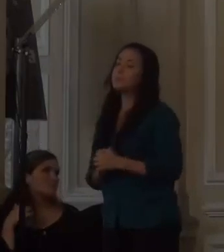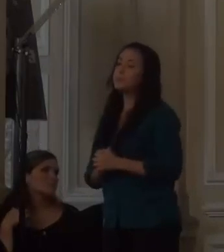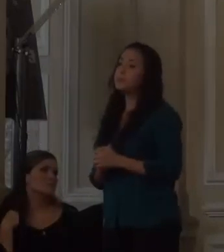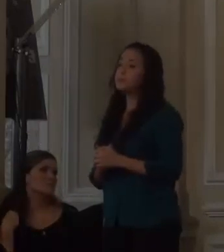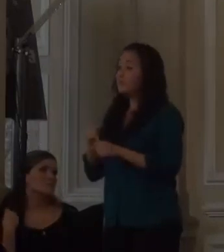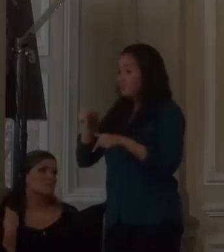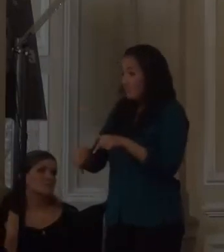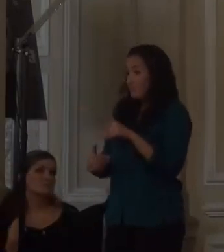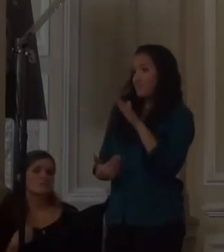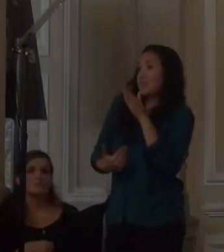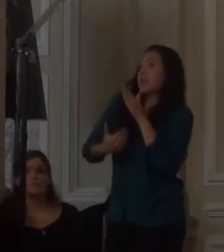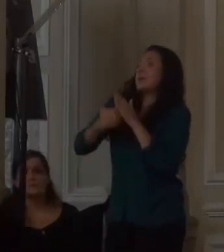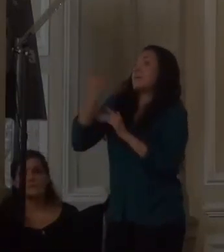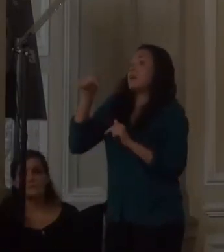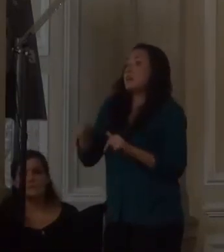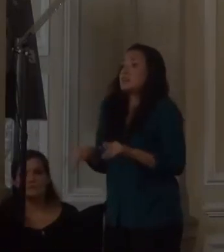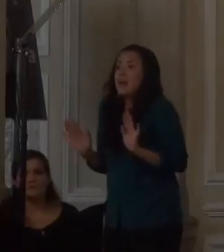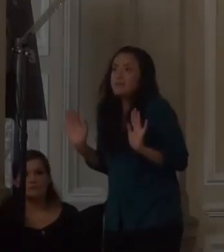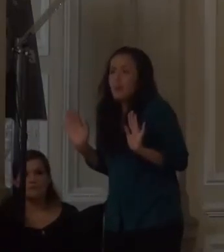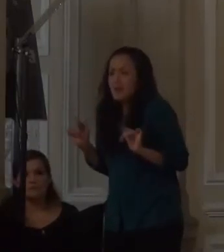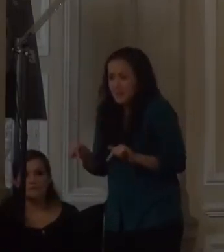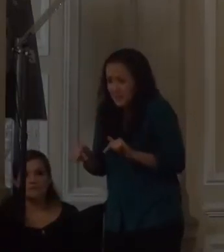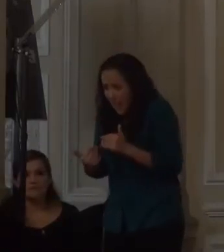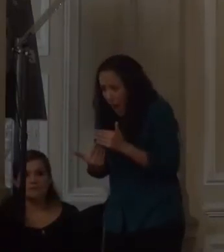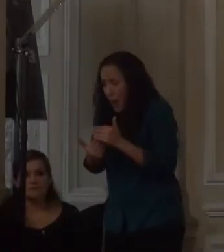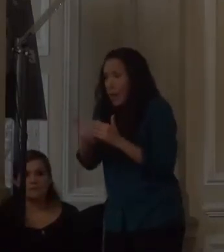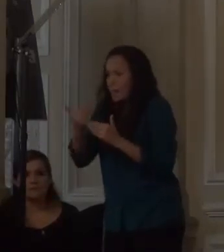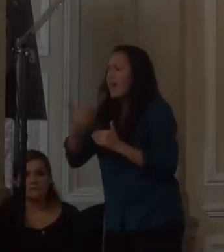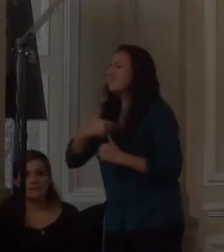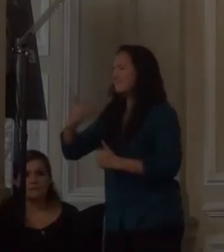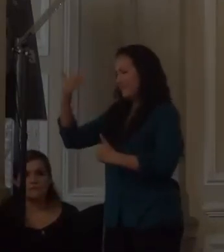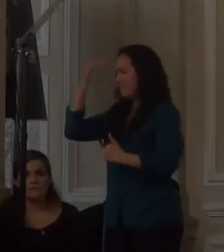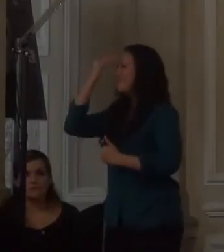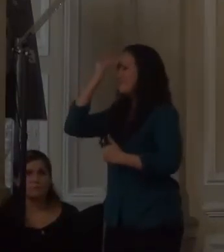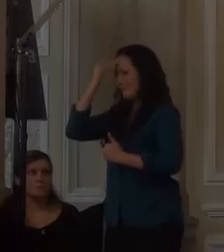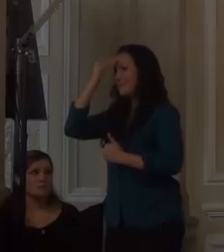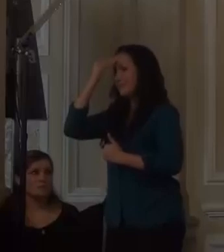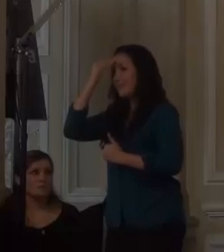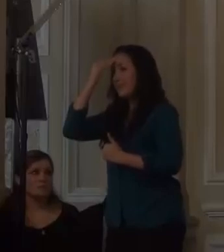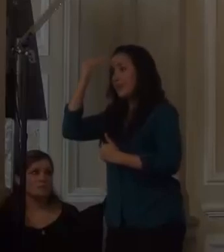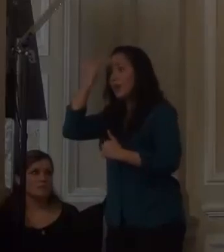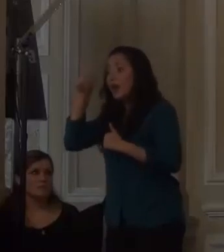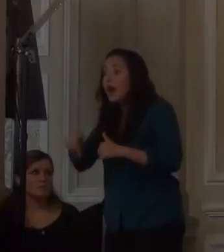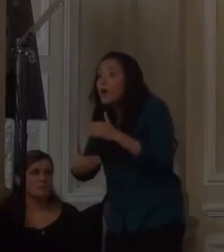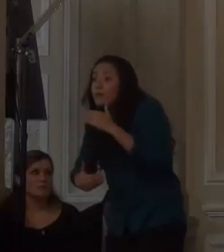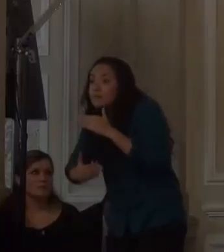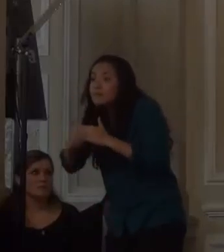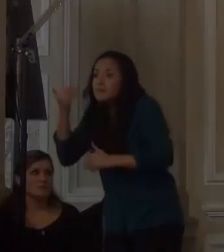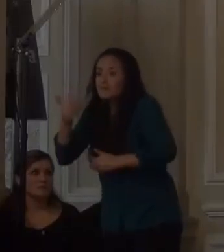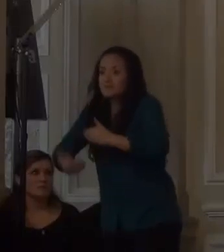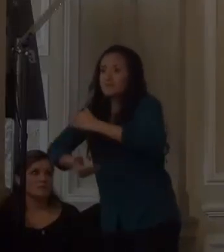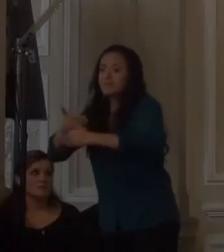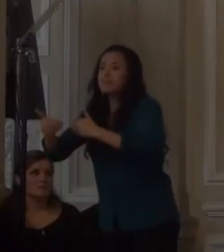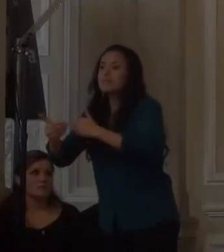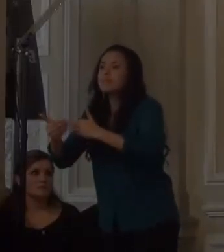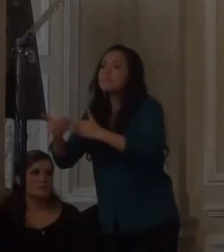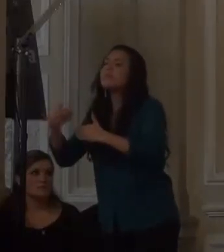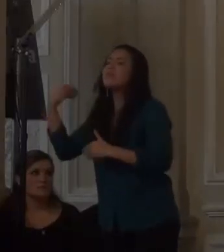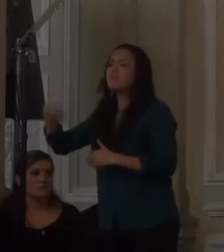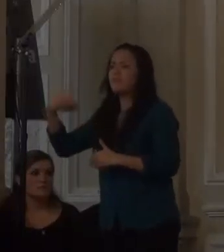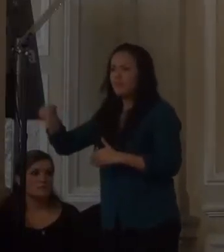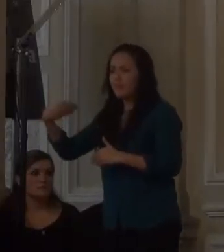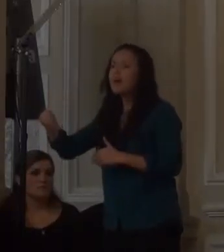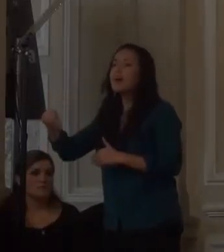solo el comienzo, y somos conscientes, sabemos que es solo el comienzo. Nos queda